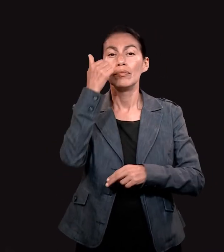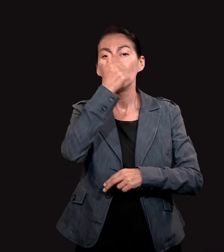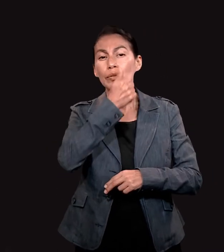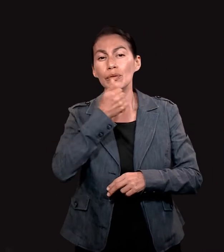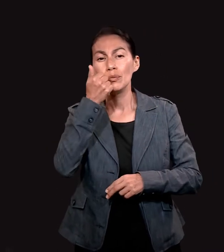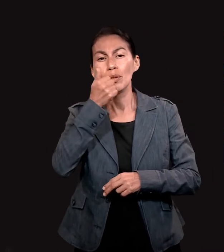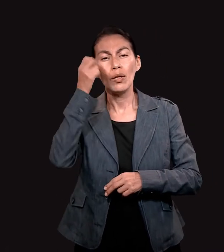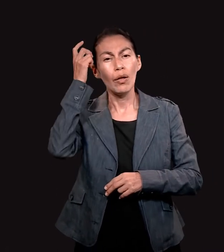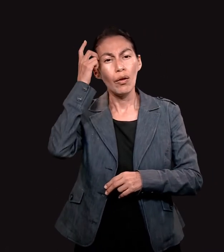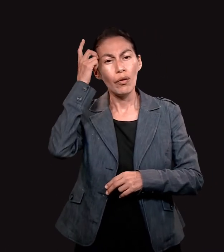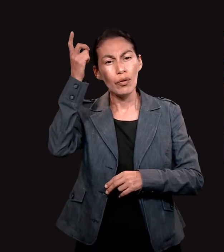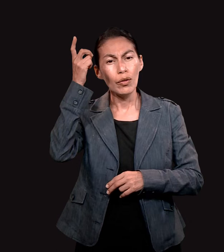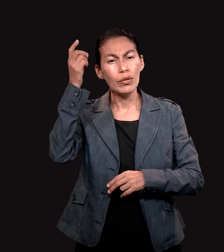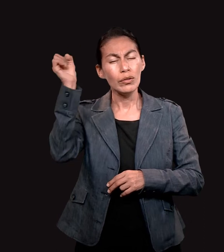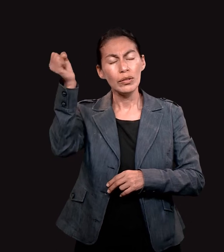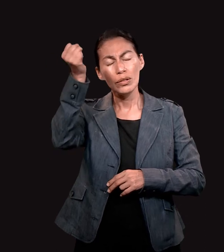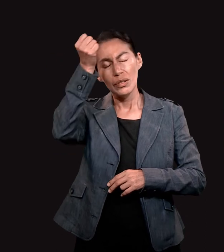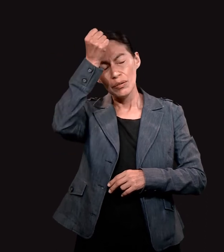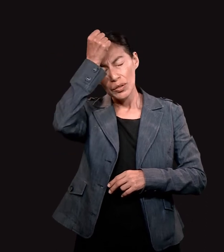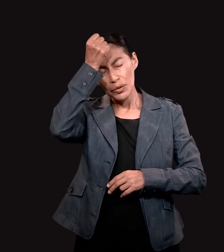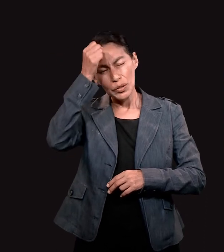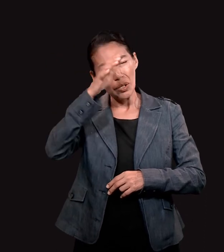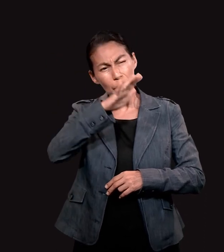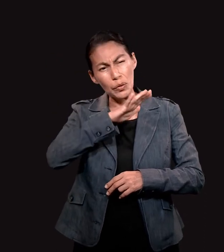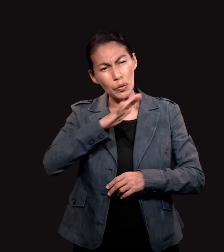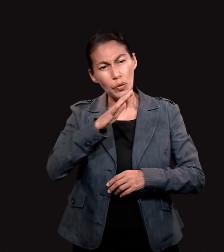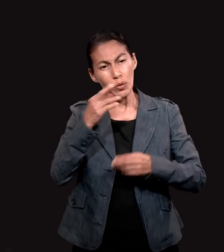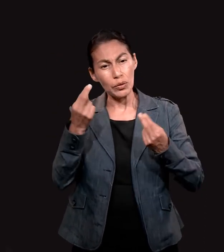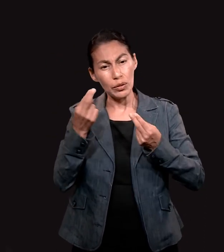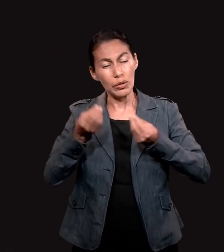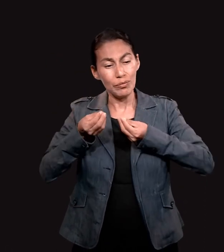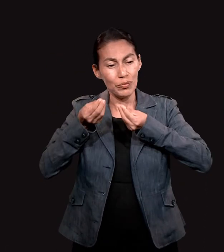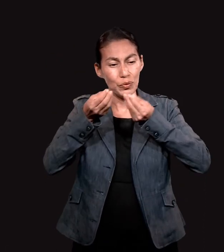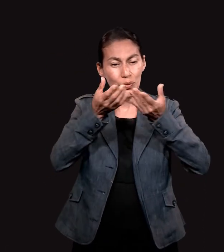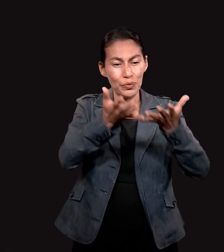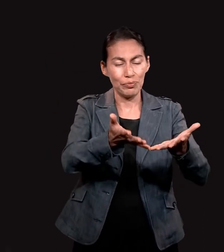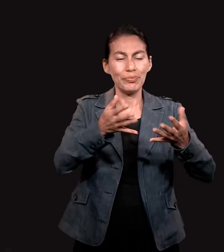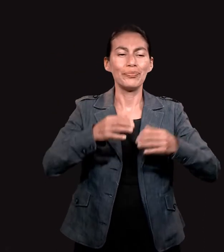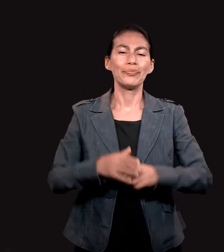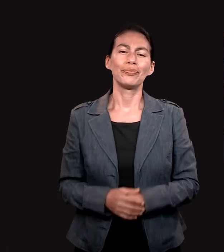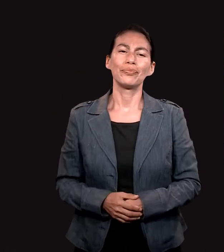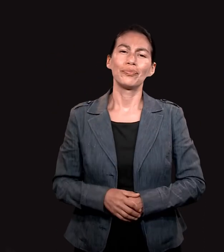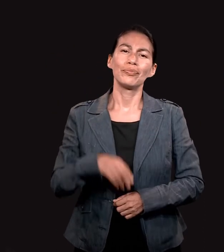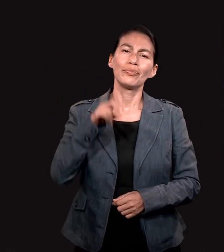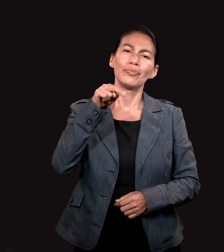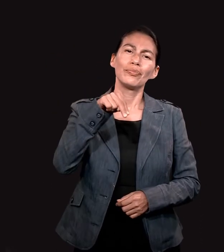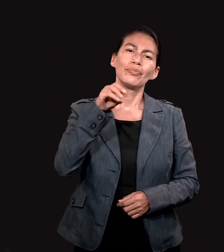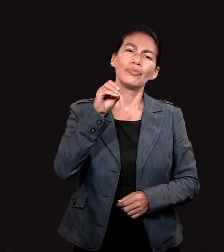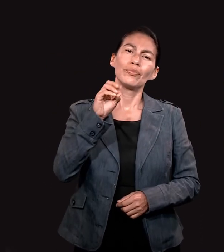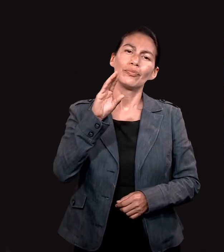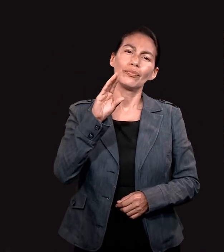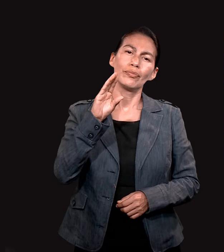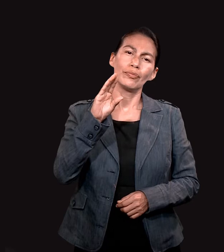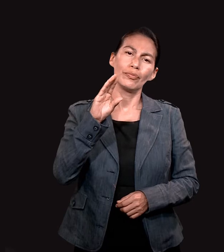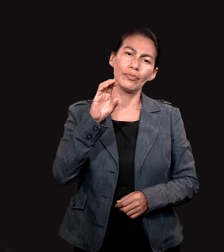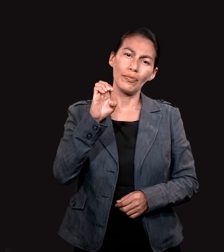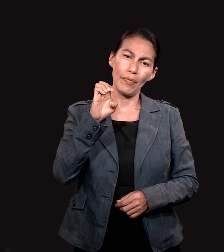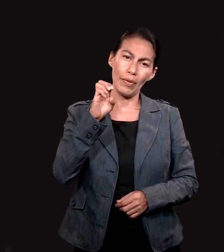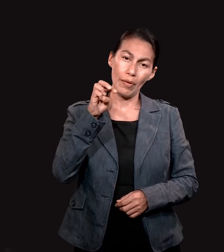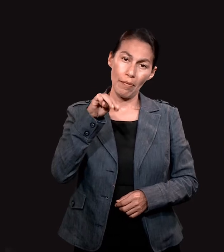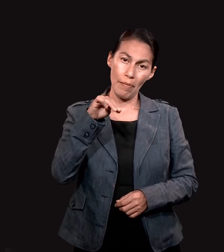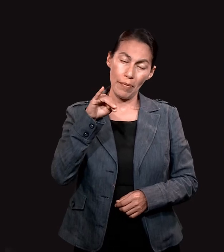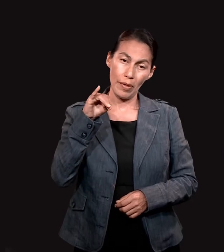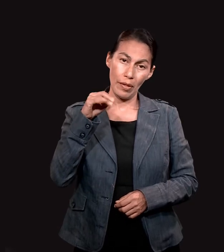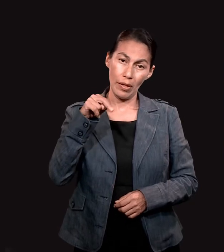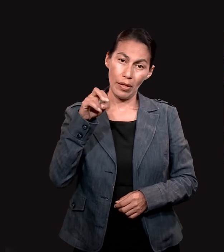por los maestros y alumnos para que Dios les dé los recursos y la sabiduría para que pasen sus materias. Noemí